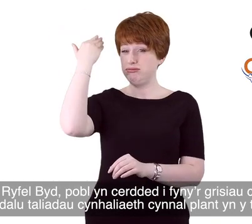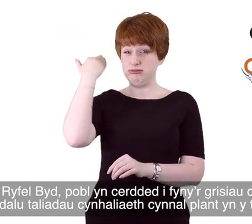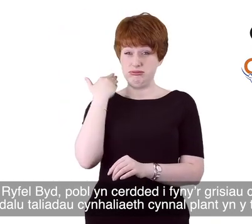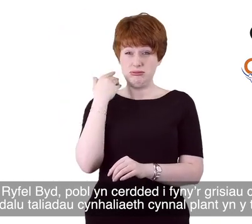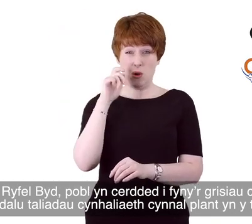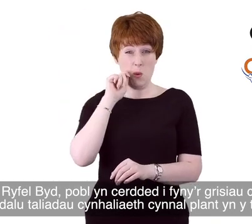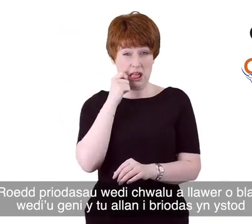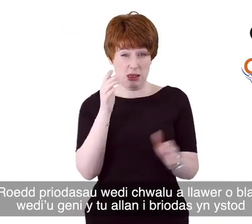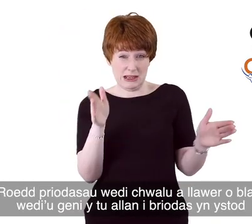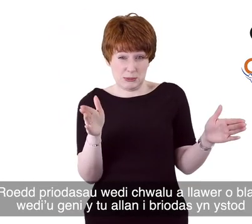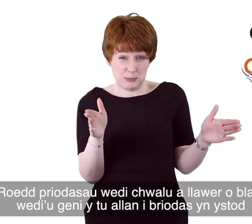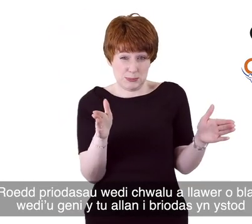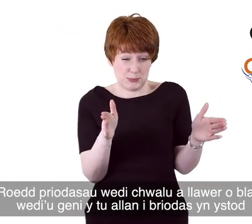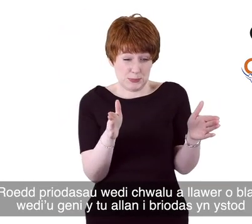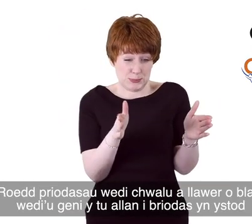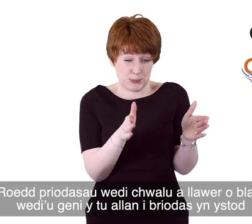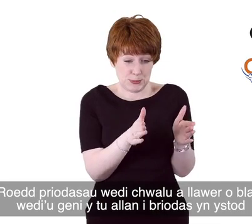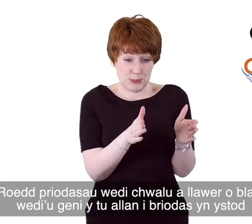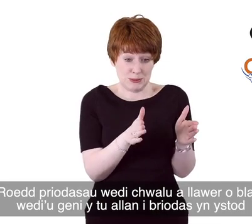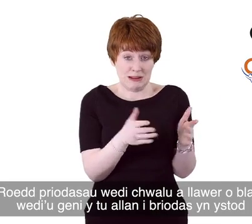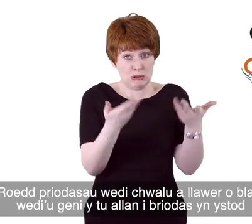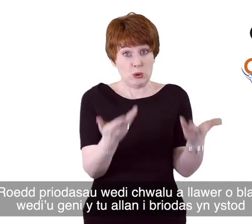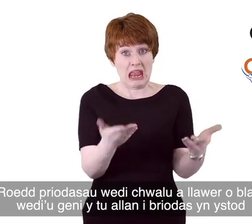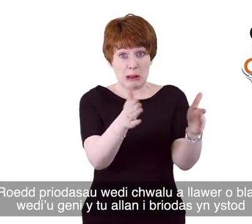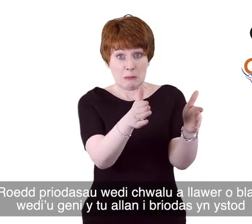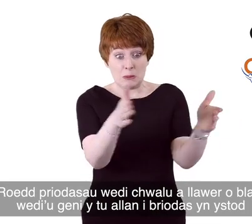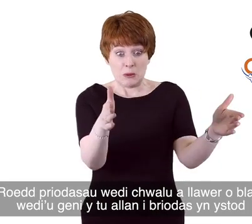plant yn y tŵr. Roedd priodasau wedi chwalu a llawer y blant